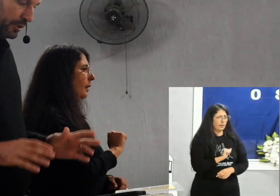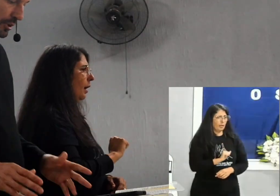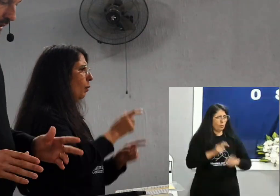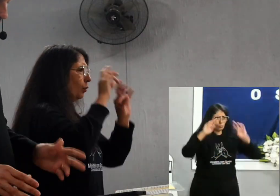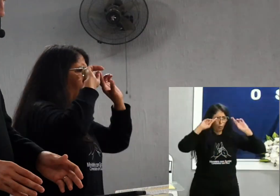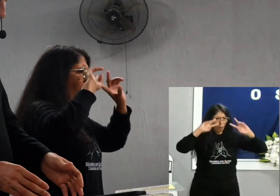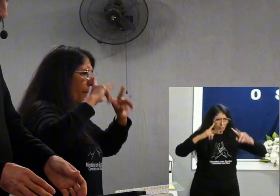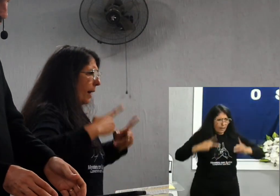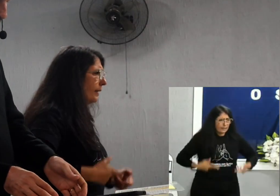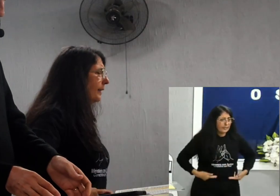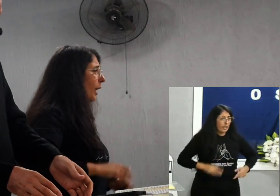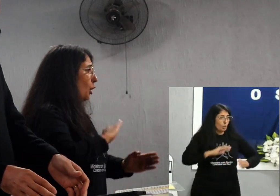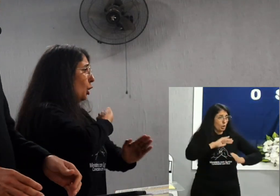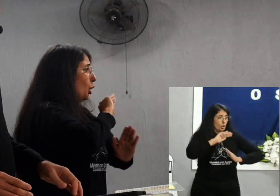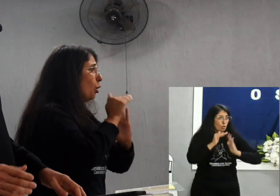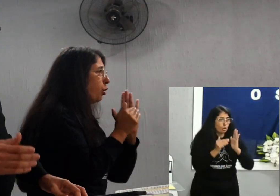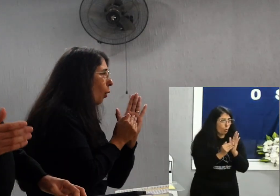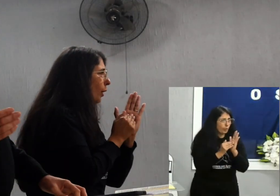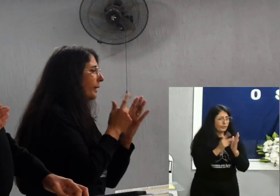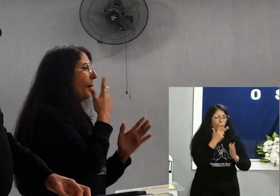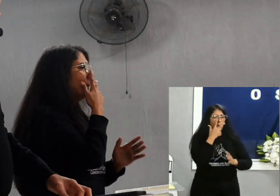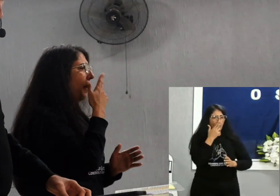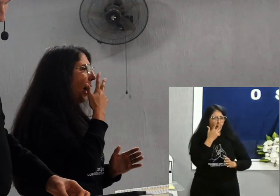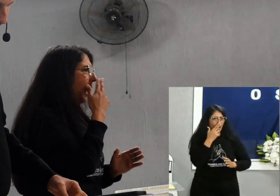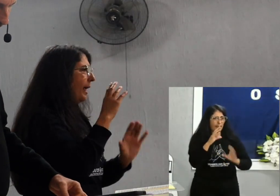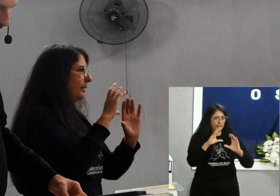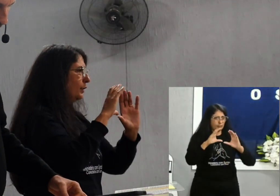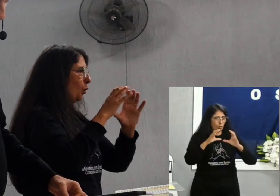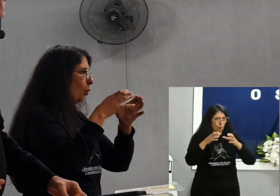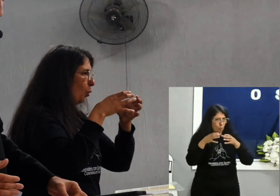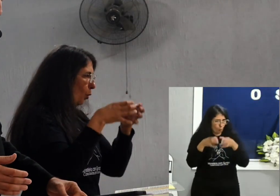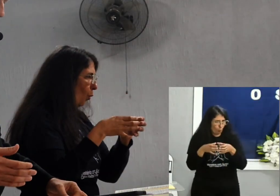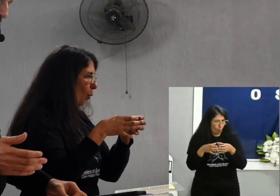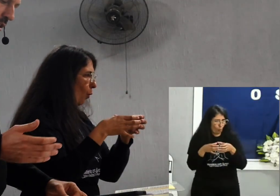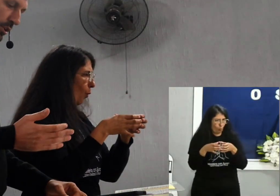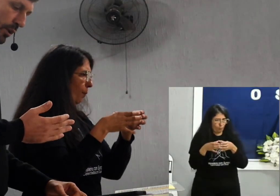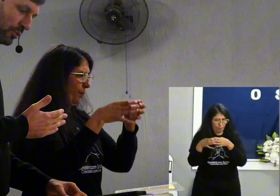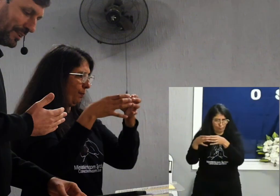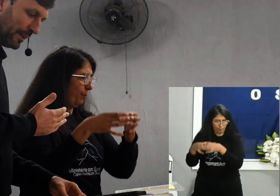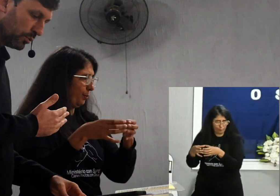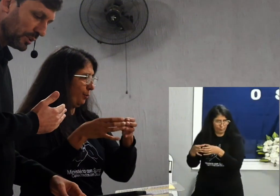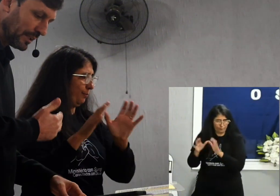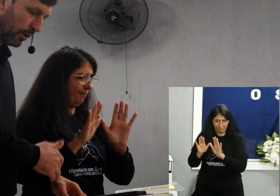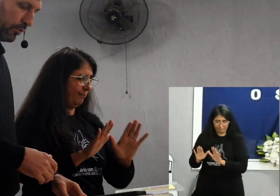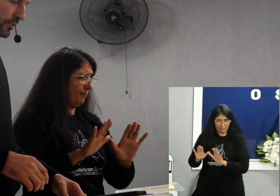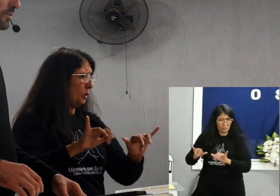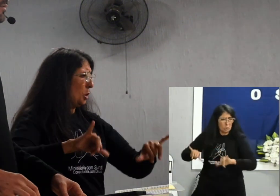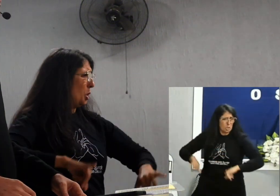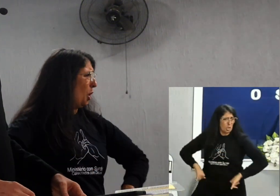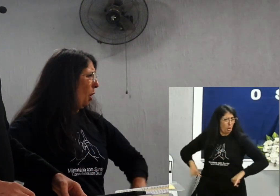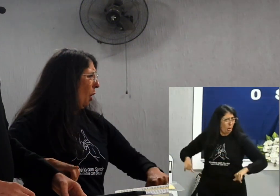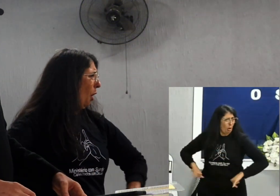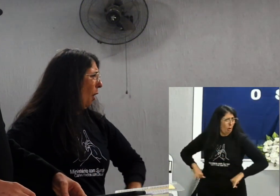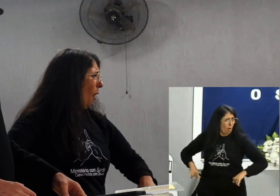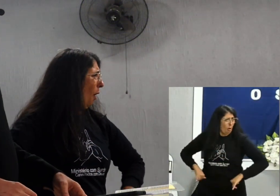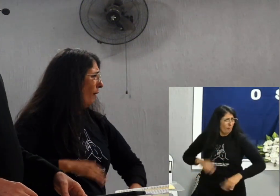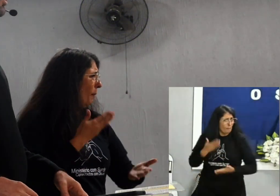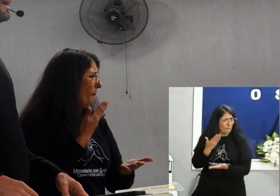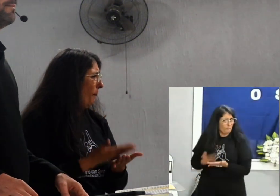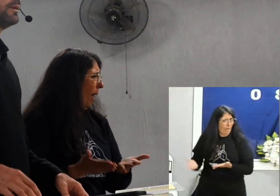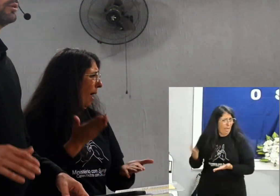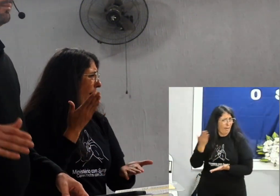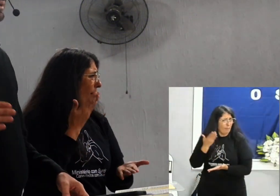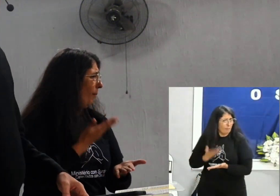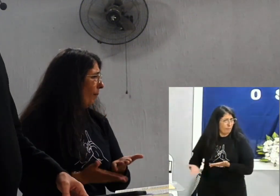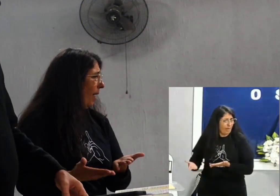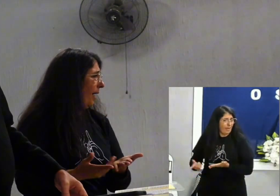é dividida em dois grupos. Os que estão perecendo e os que estão sendo salvos. Os que estão